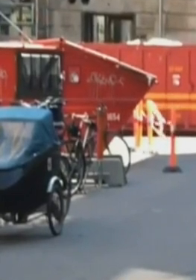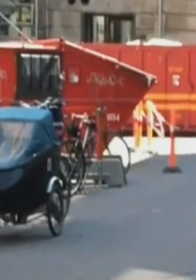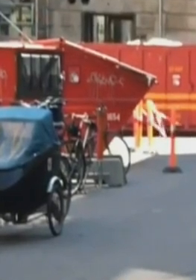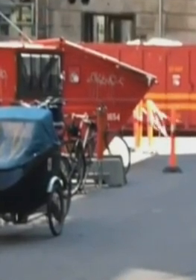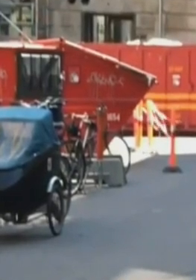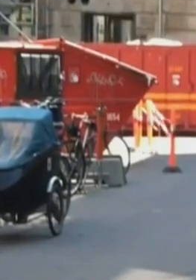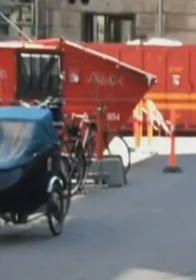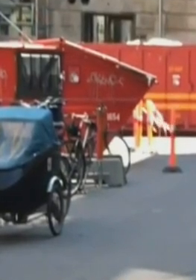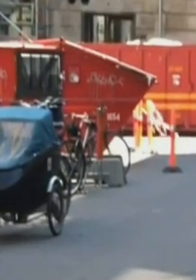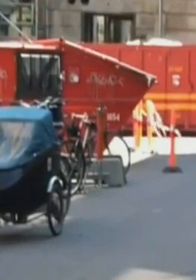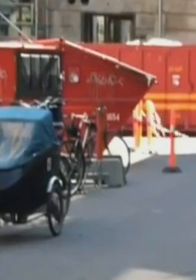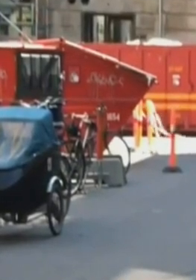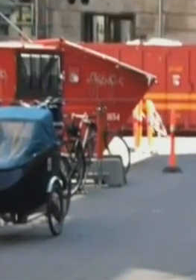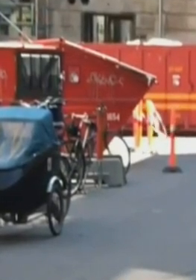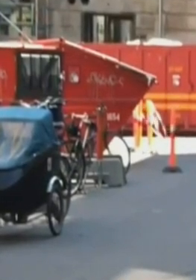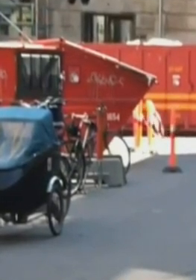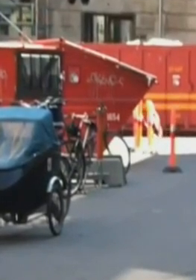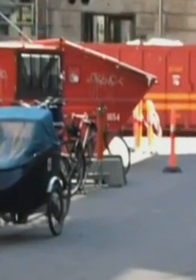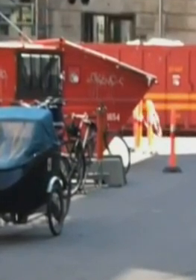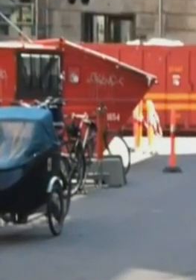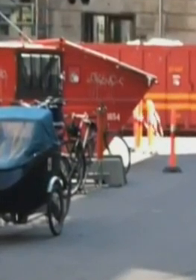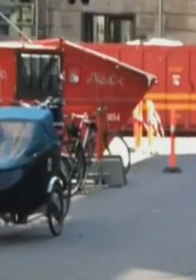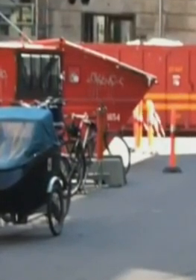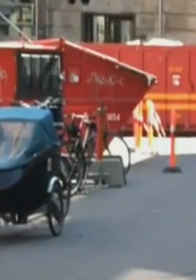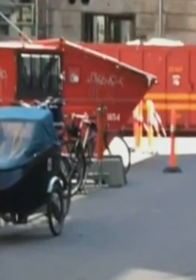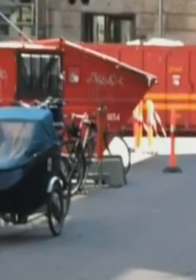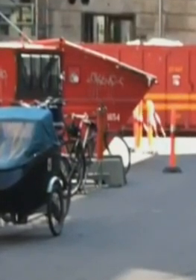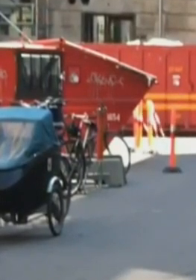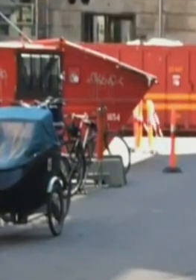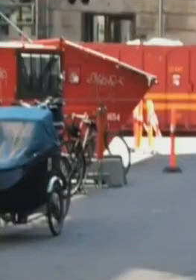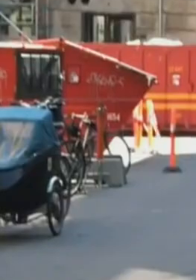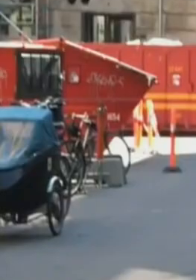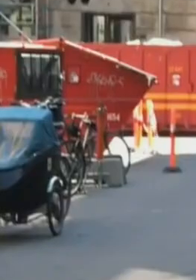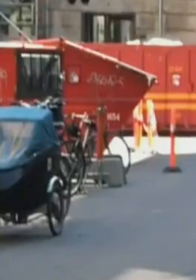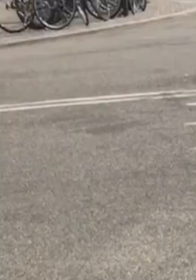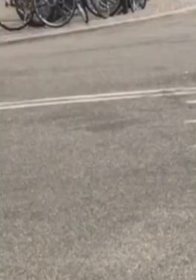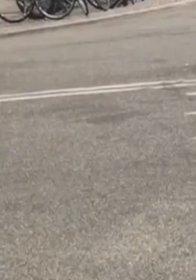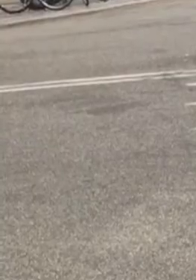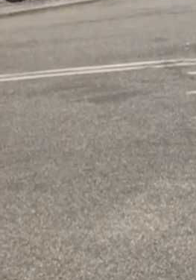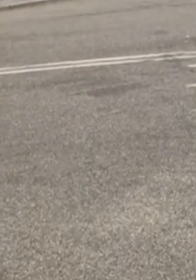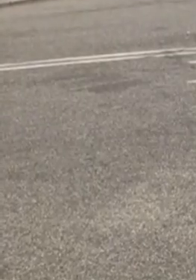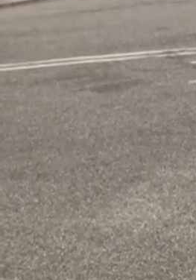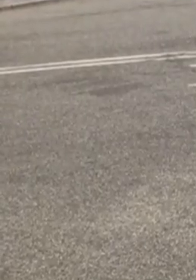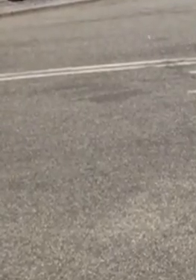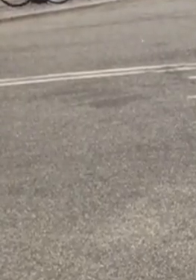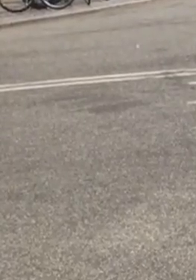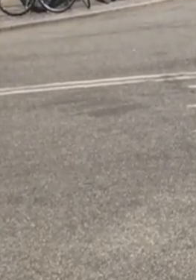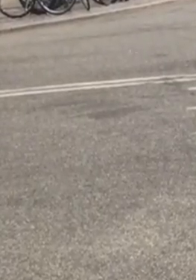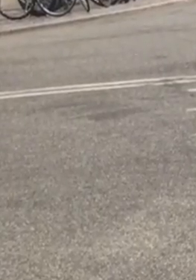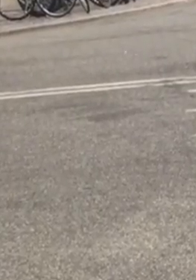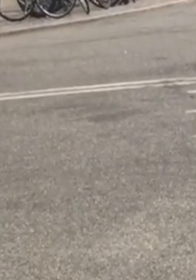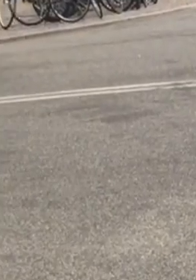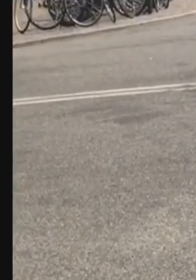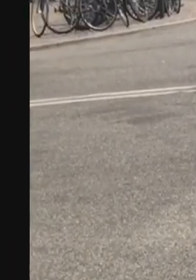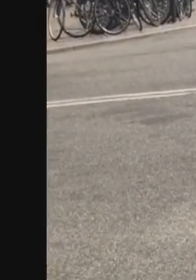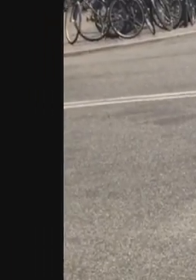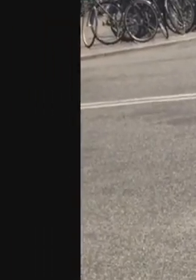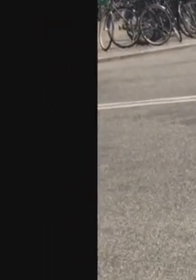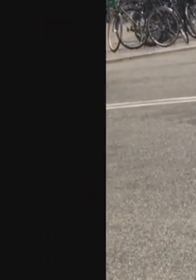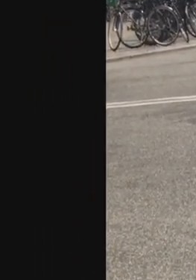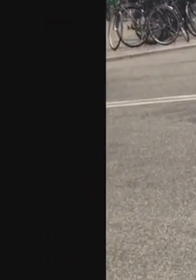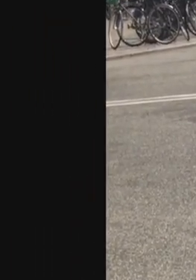vi cykeltrafikken lige så seriøst som resten af trafikken, det vil sige som kollektivtrafik og